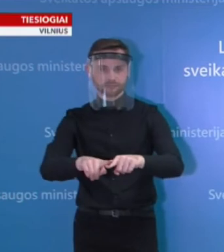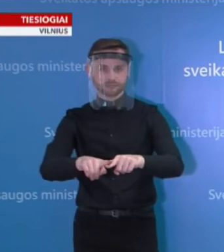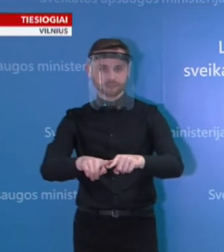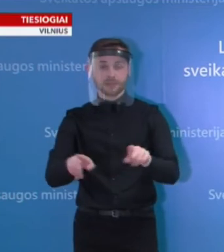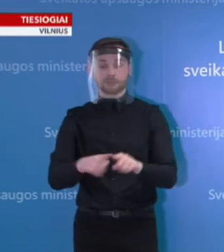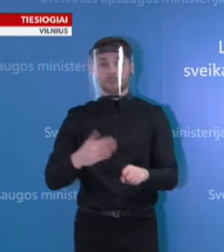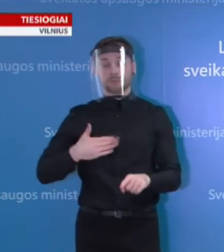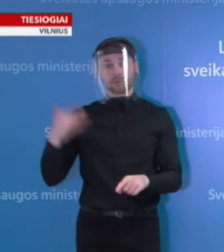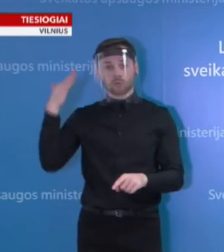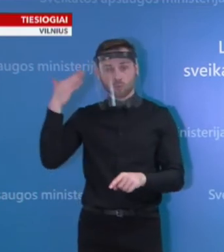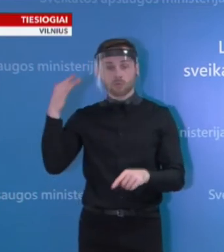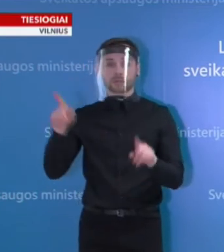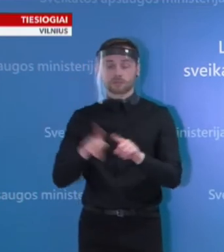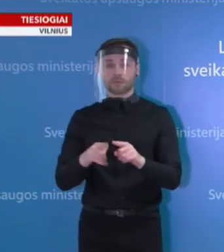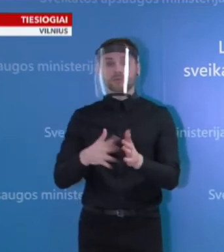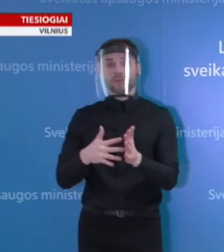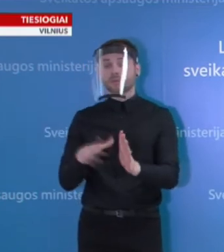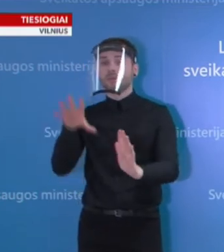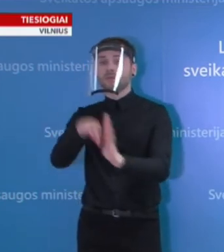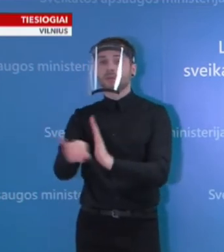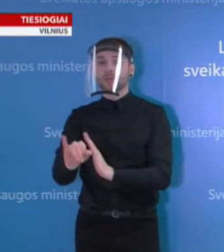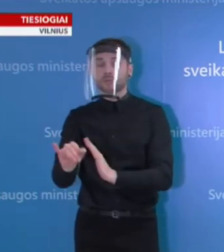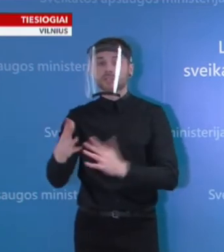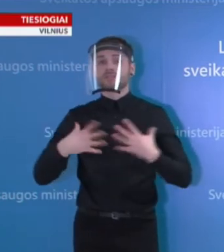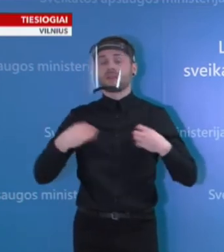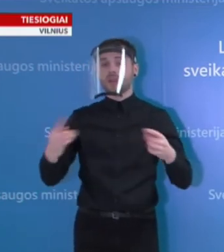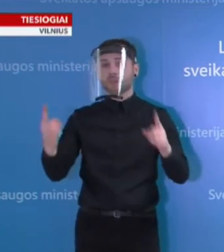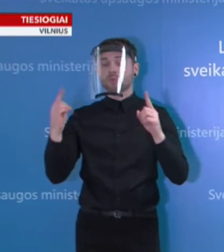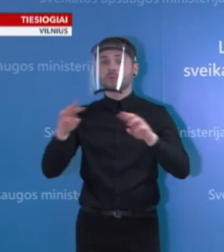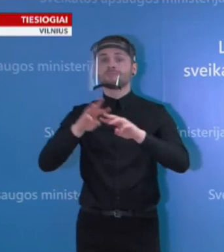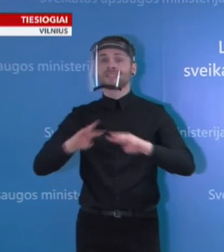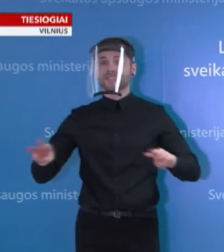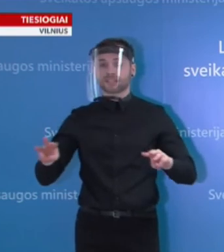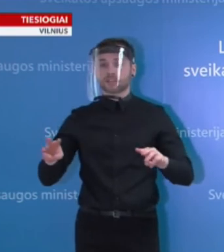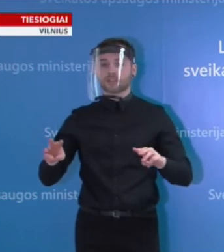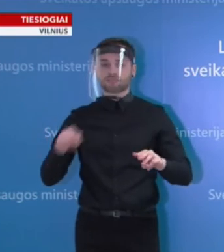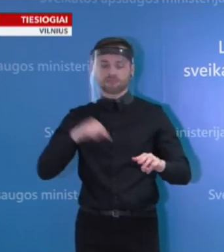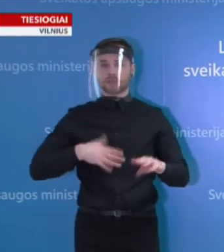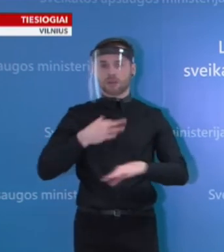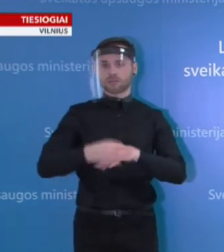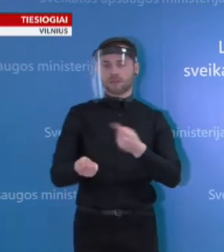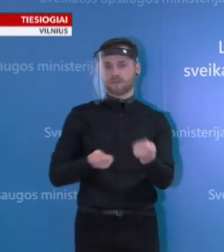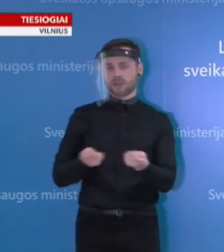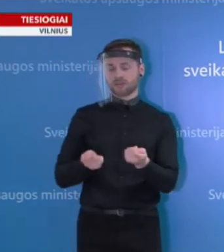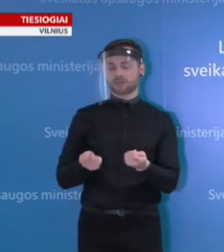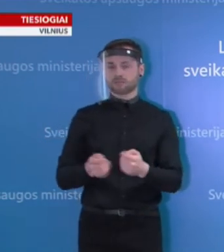kad jinai ir turėtų būti Sveikatos apsaugos ministerijos valdymo lauke ir